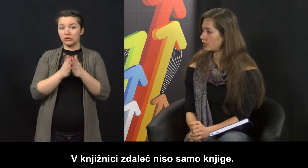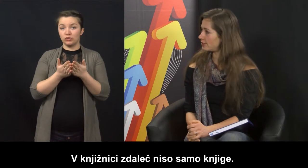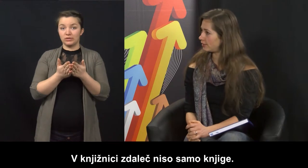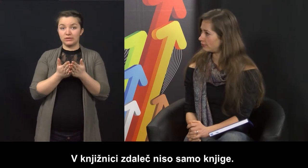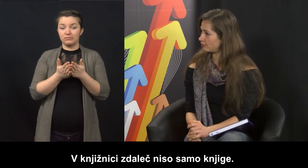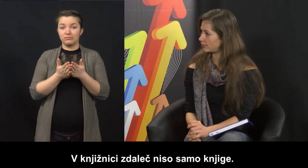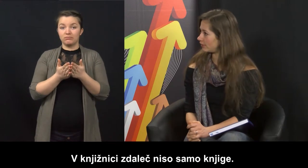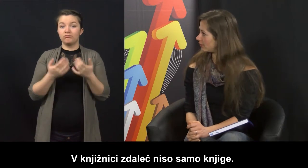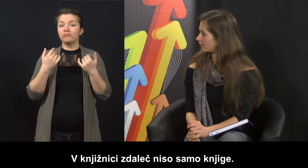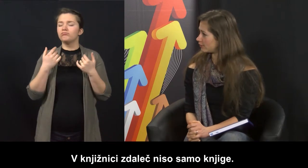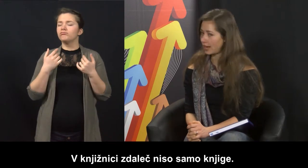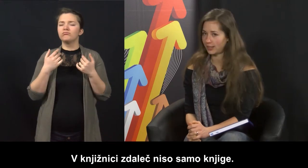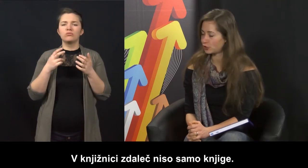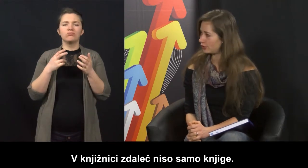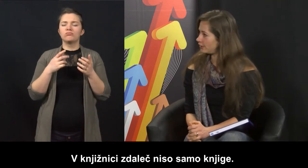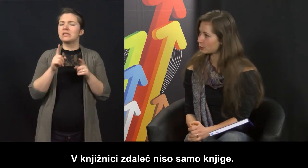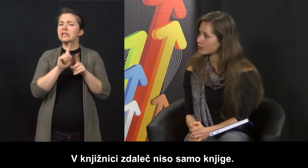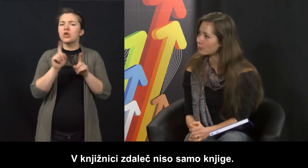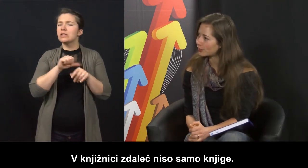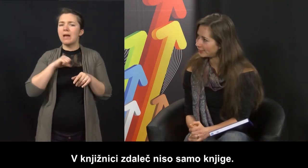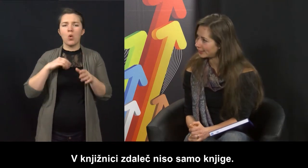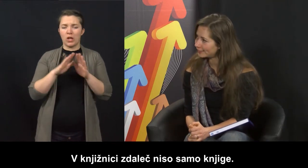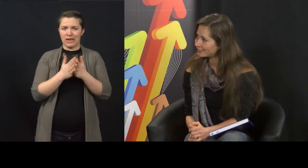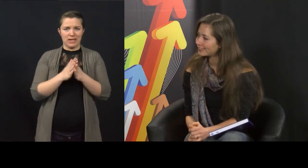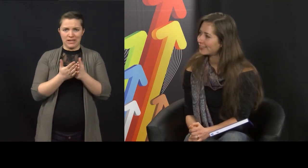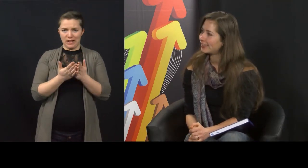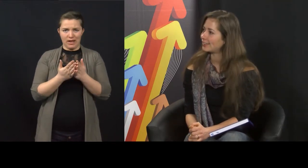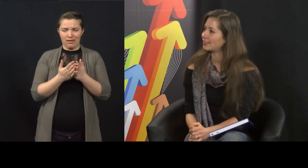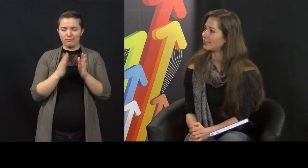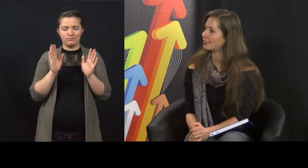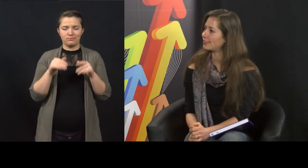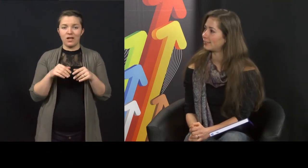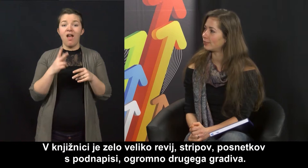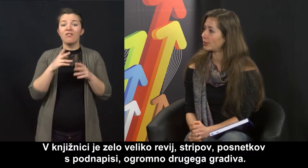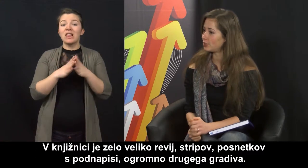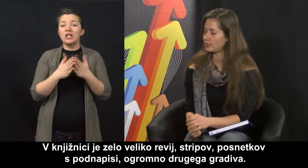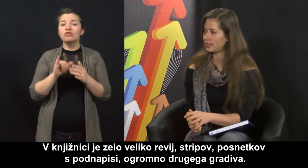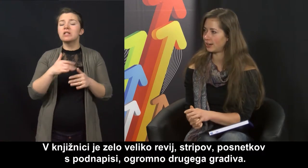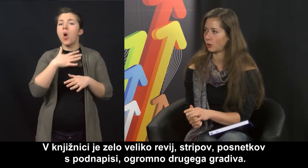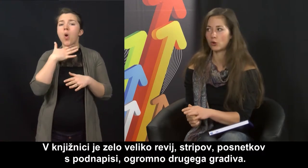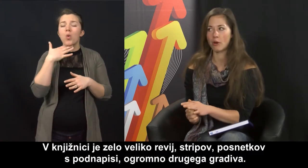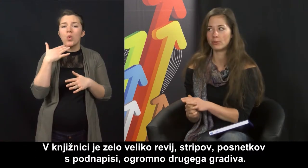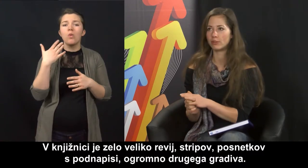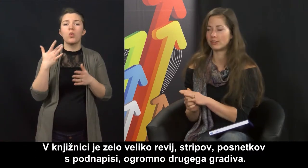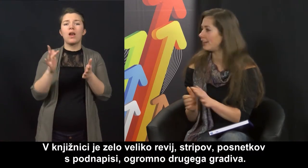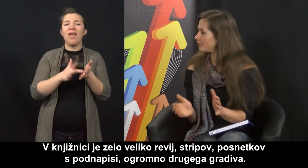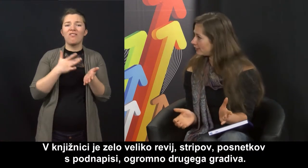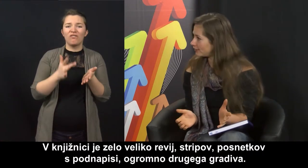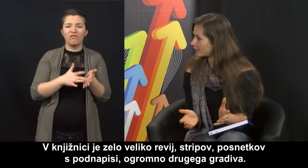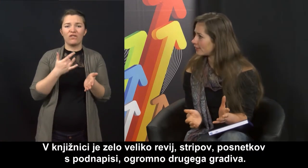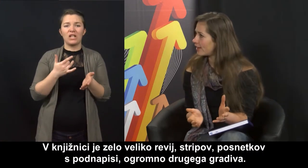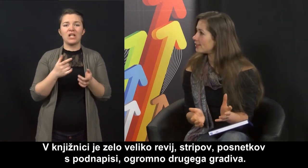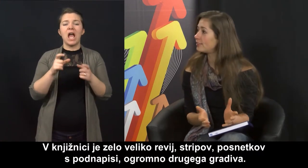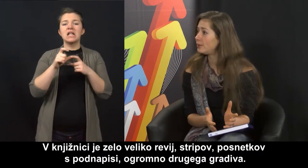V knjižnici zdaleč niso samo knjige. V knjižnici je ogromno